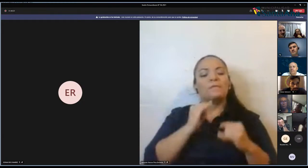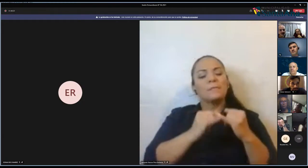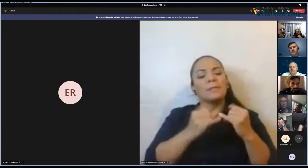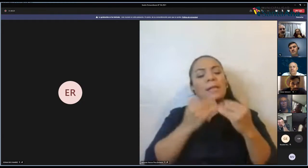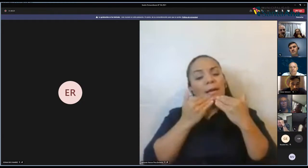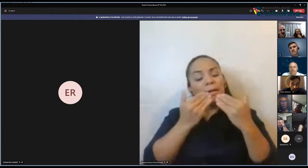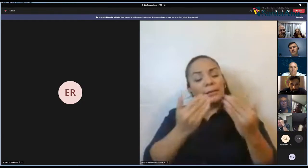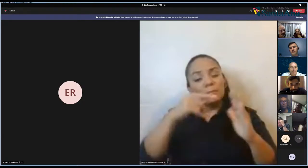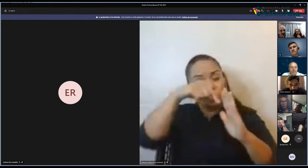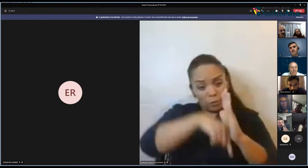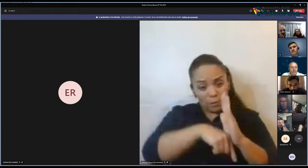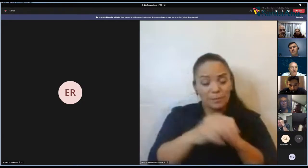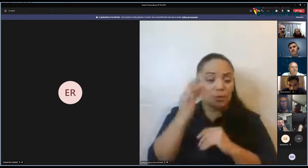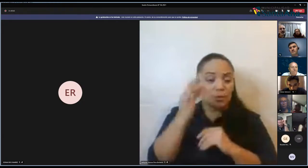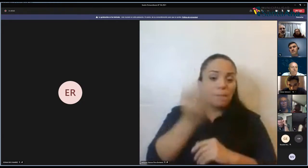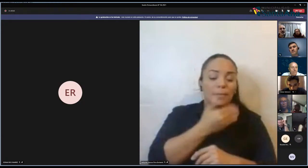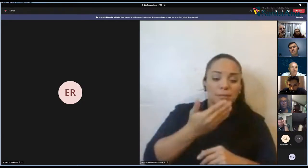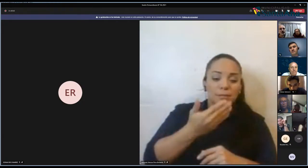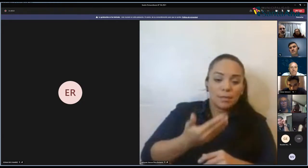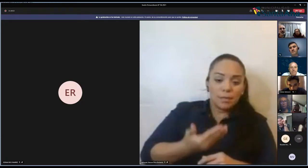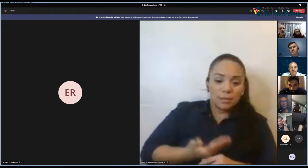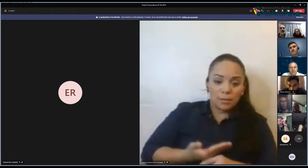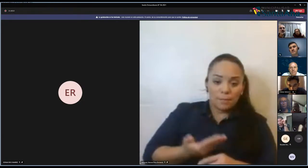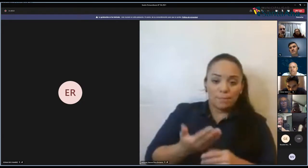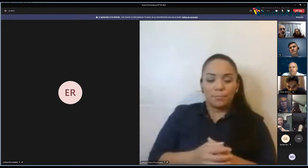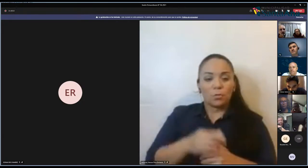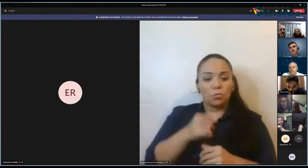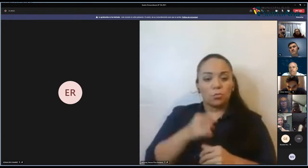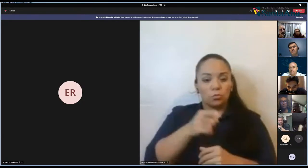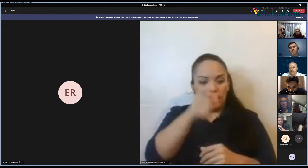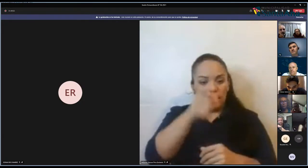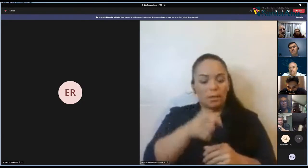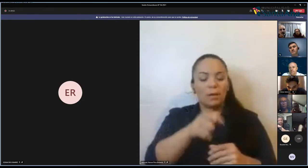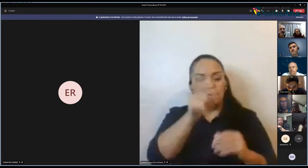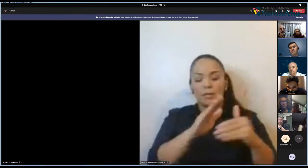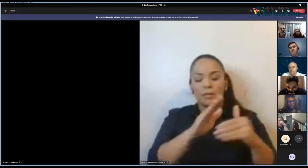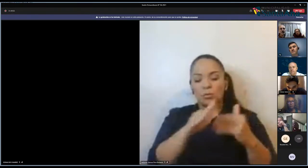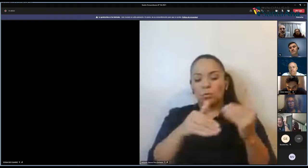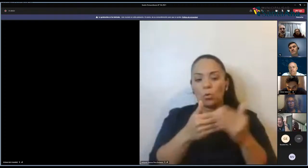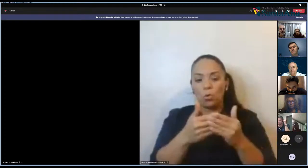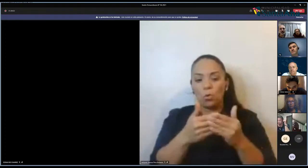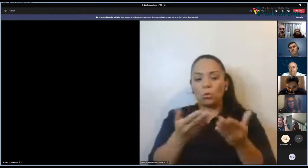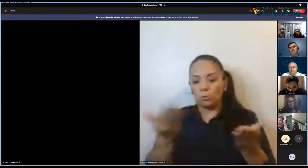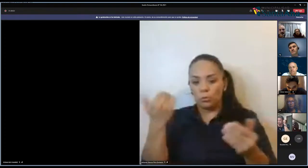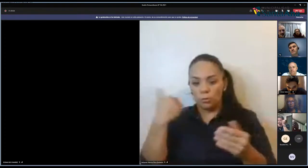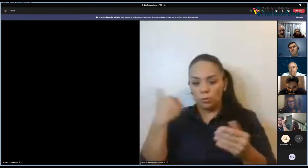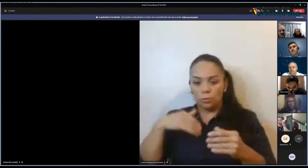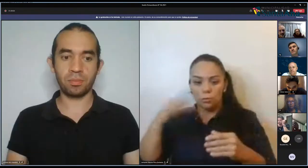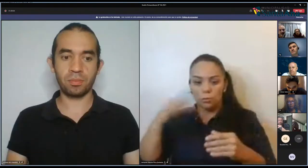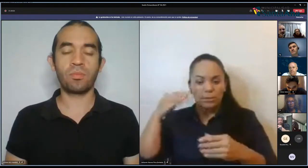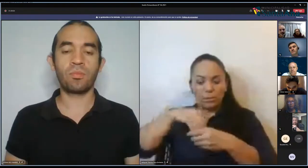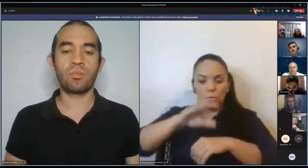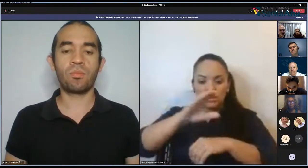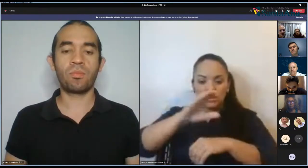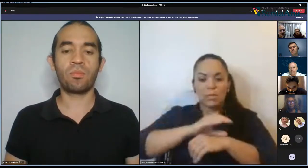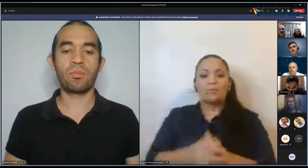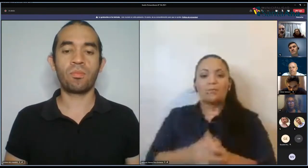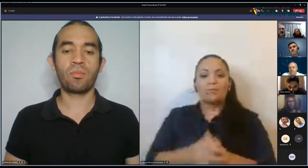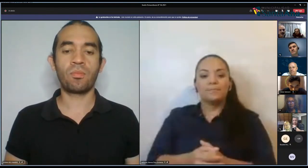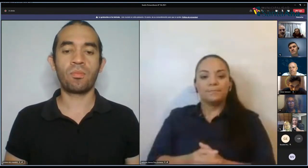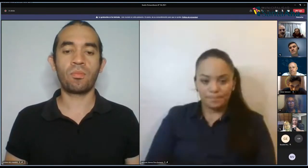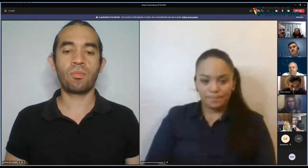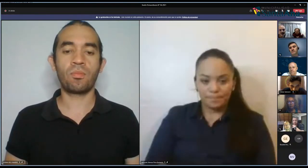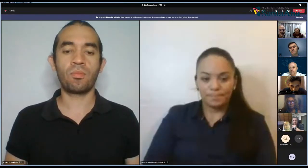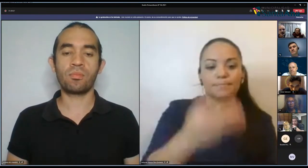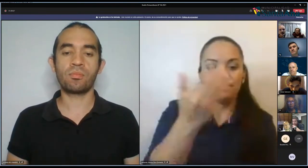señora presidenta es usted que representa a todos los señores y señoras del consejo al personal de al señor alcalde a los